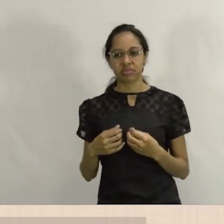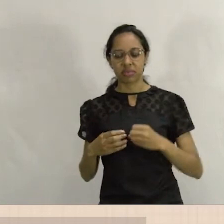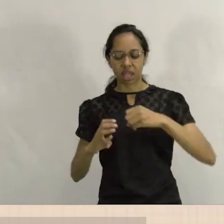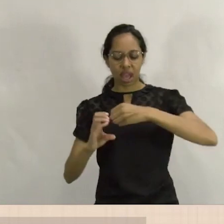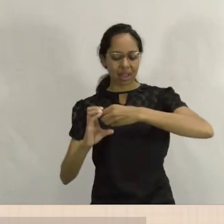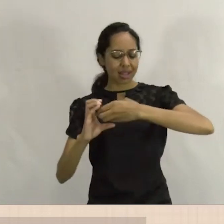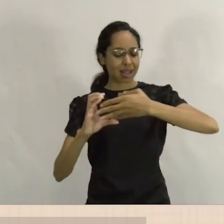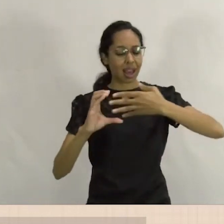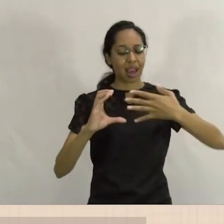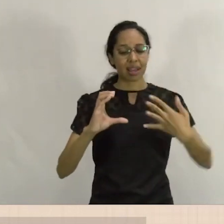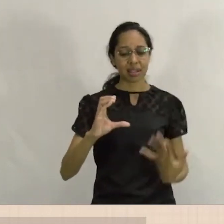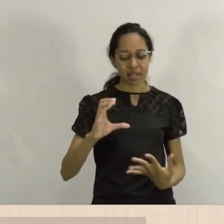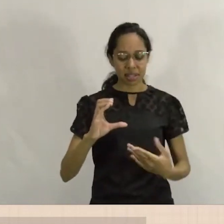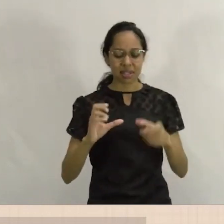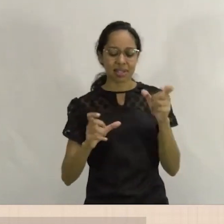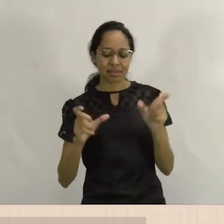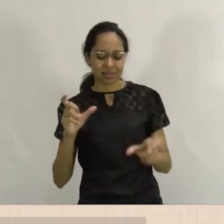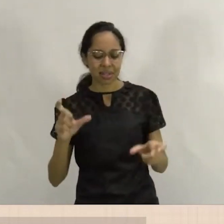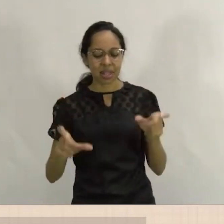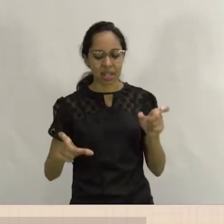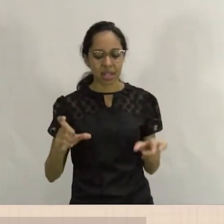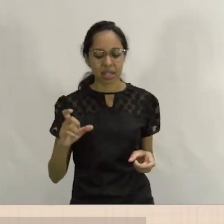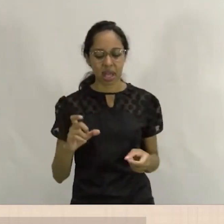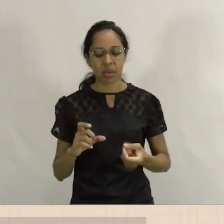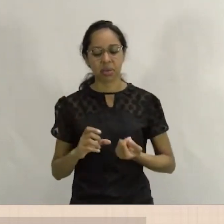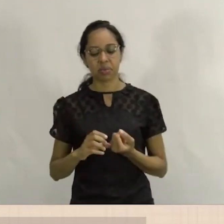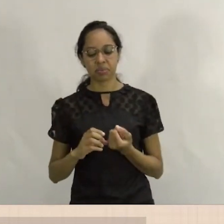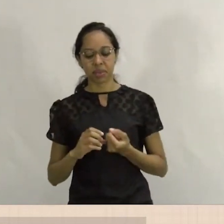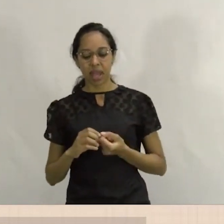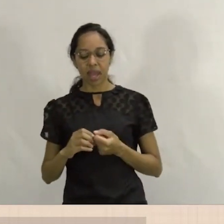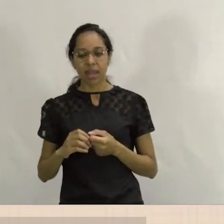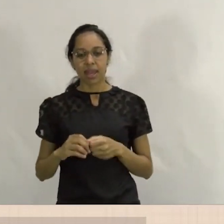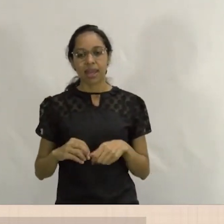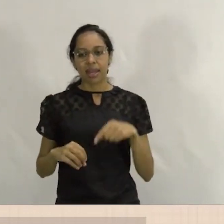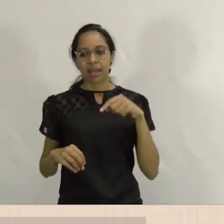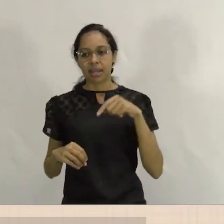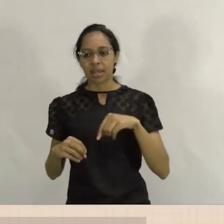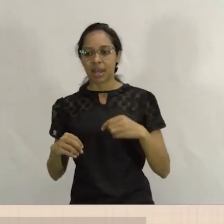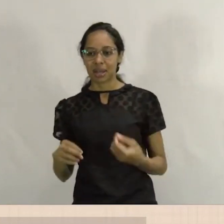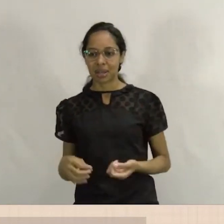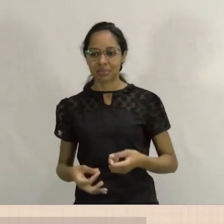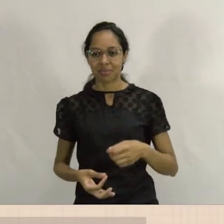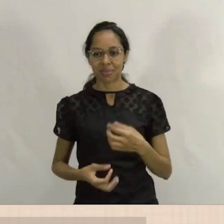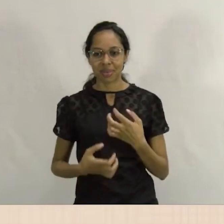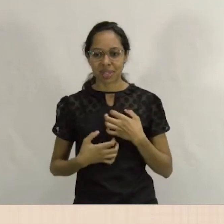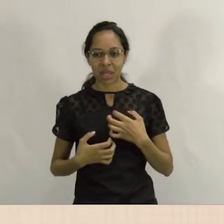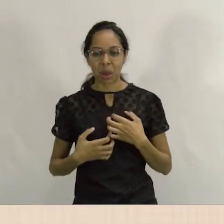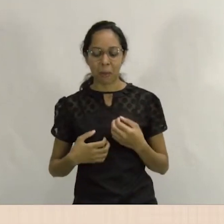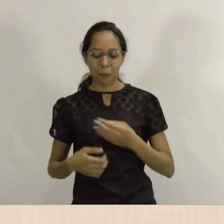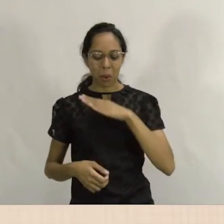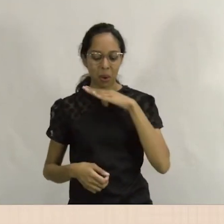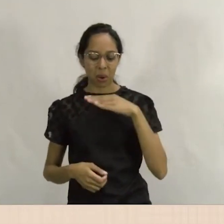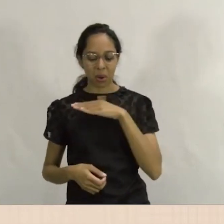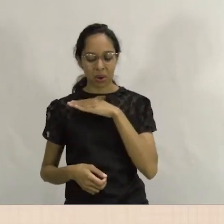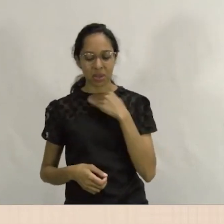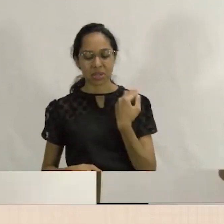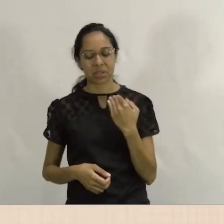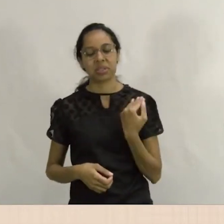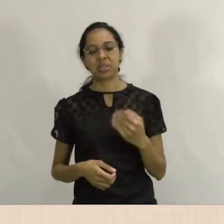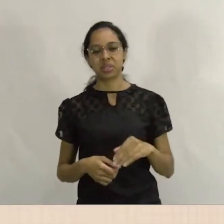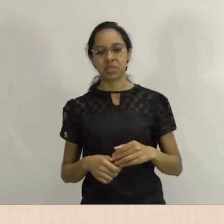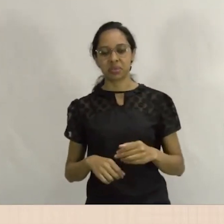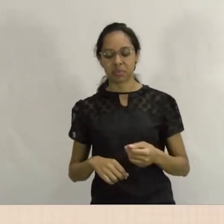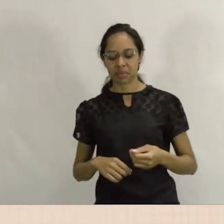a edificação daquela rede de amor que Deus quer fazer, porque nós não temos qualidade nenhuma de